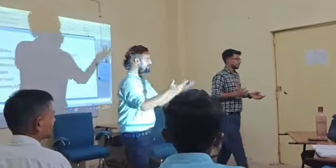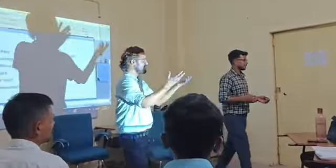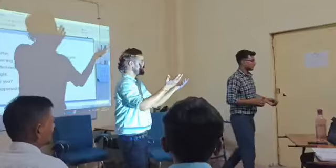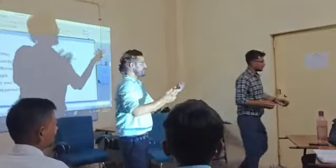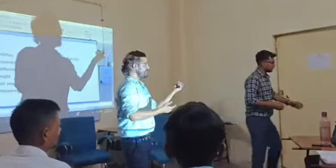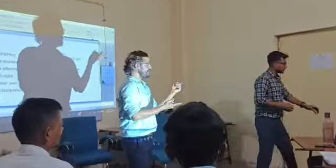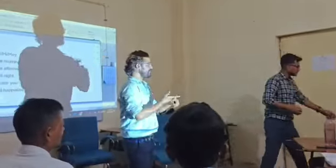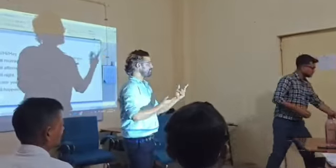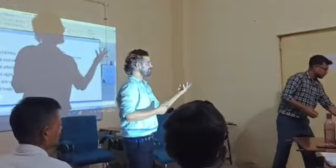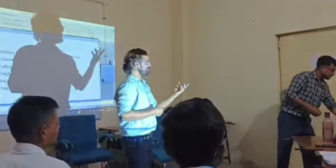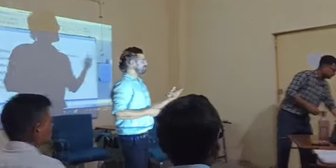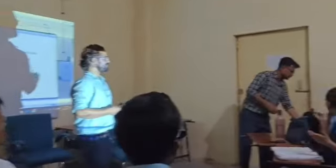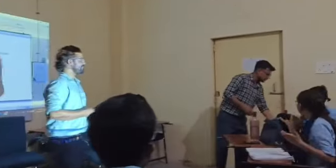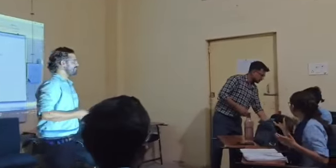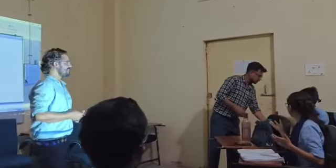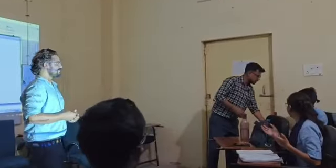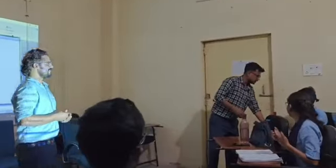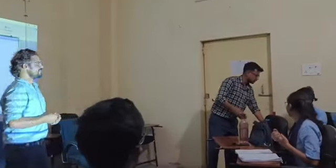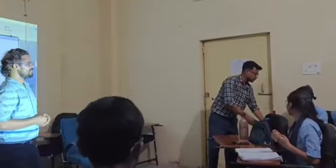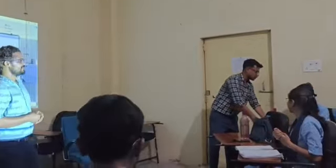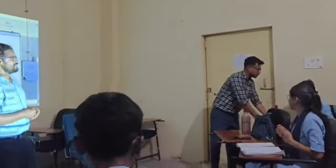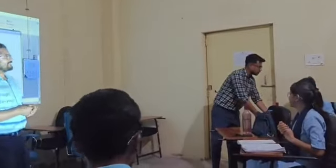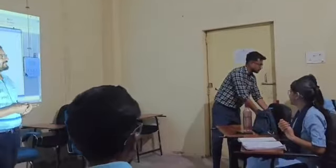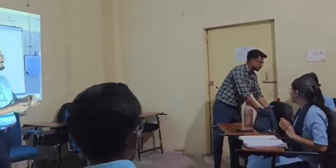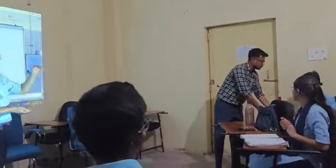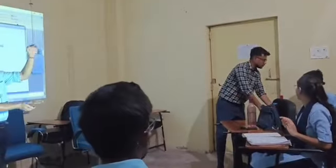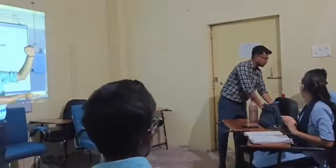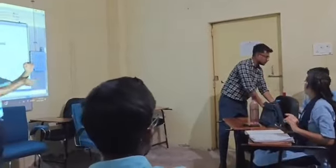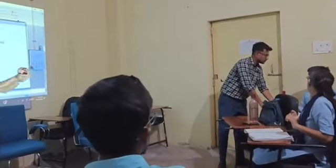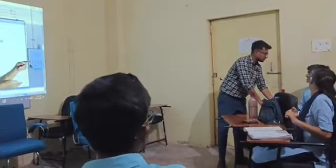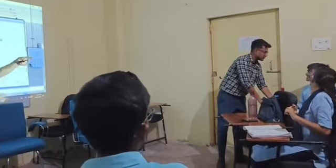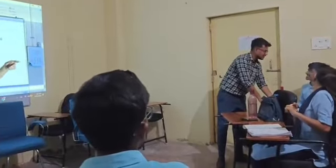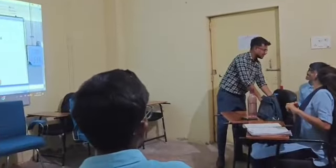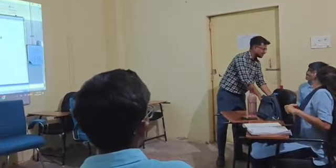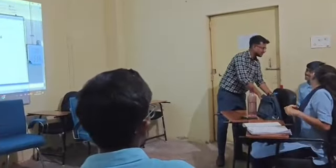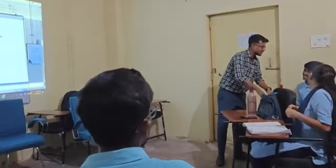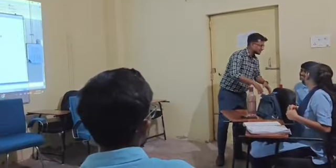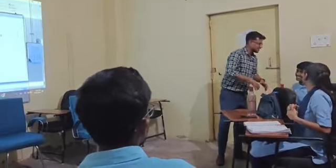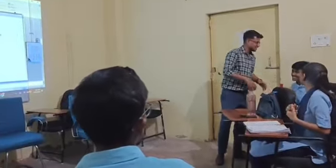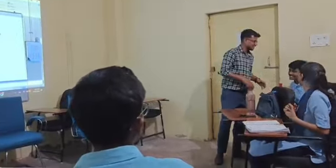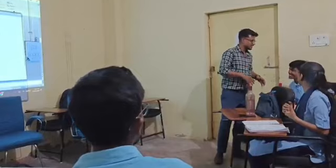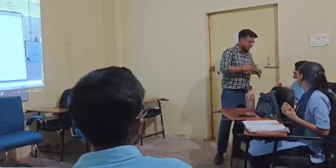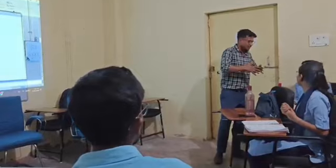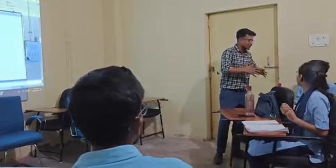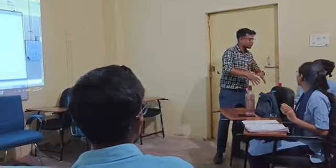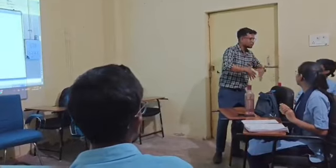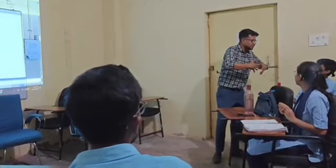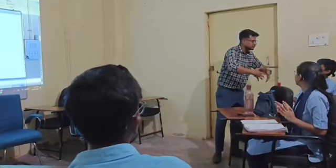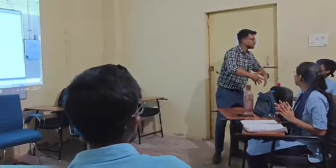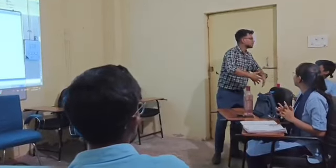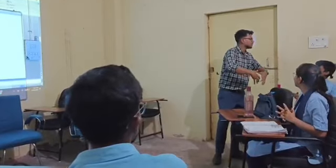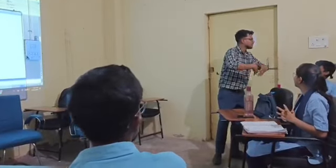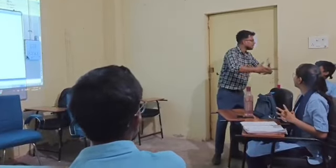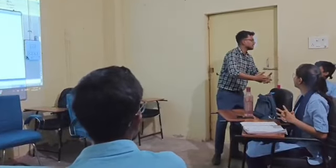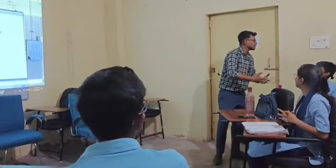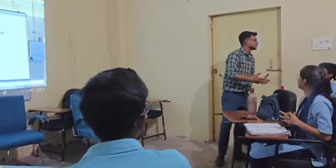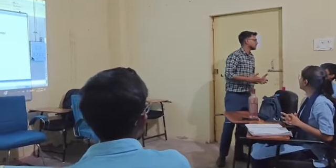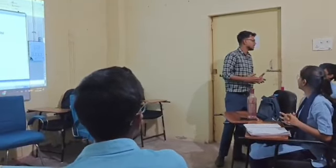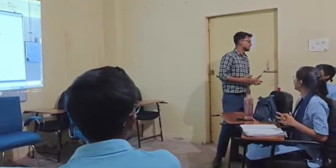पहले तो ये हटवा दूंगा मैं सर, ठीक है। साइन आपको किसी चीज पे डिपेंडेंट होकर नहीं करना